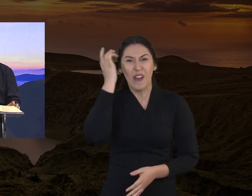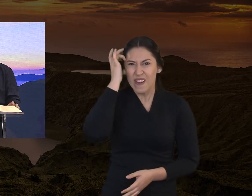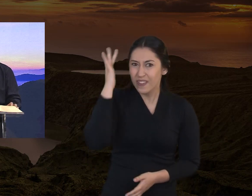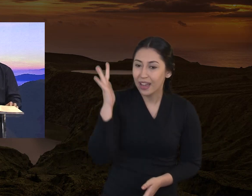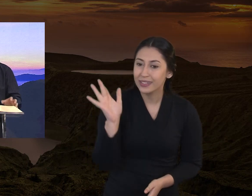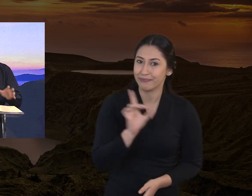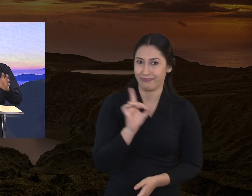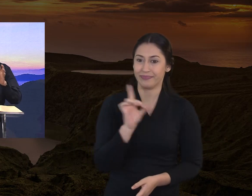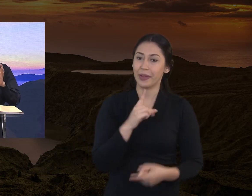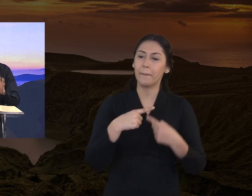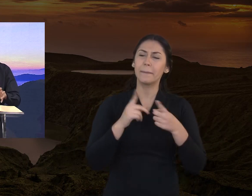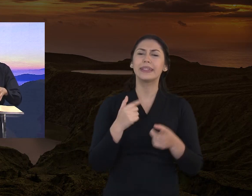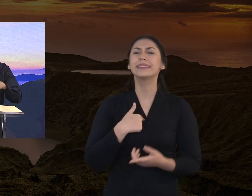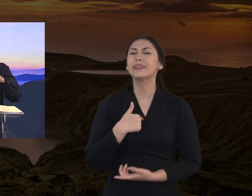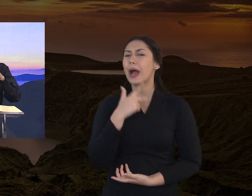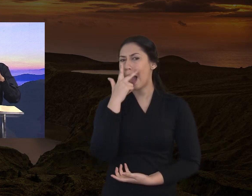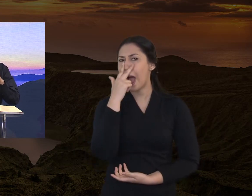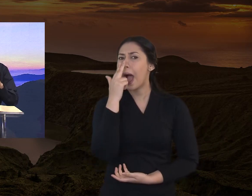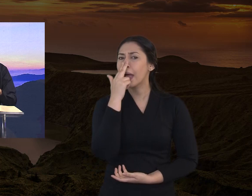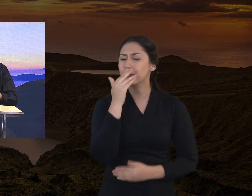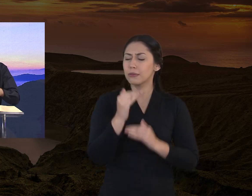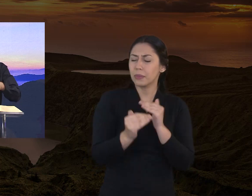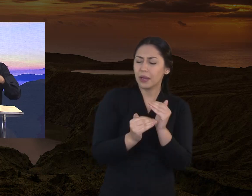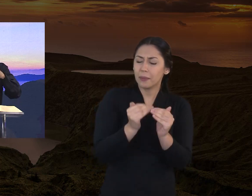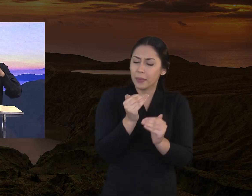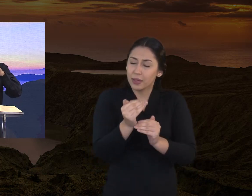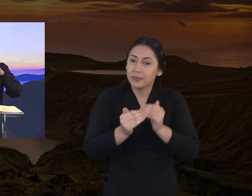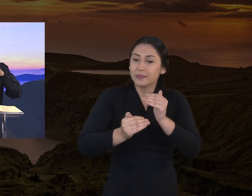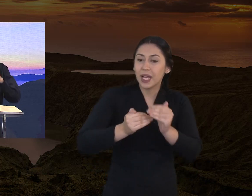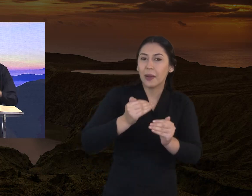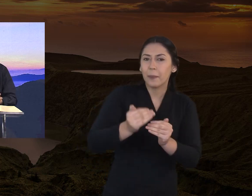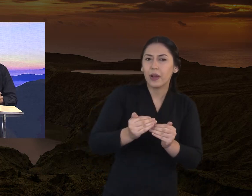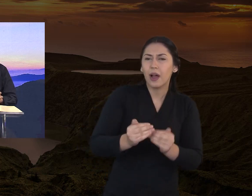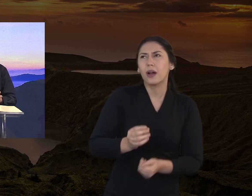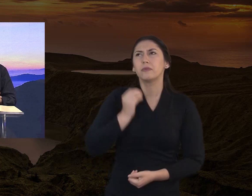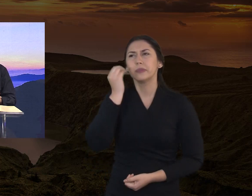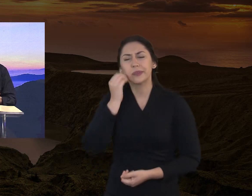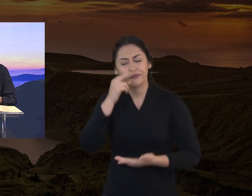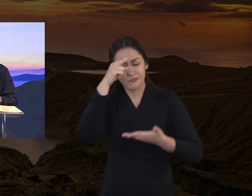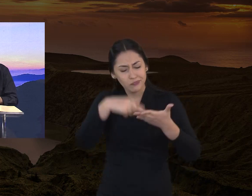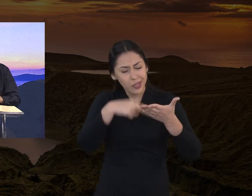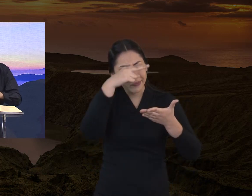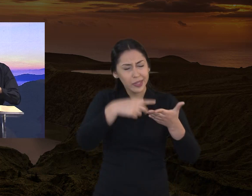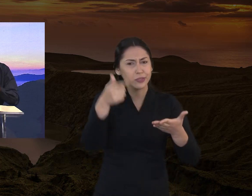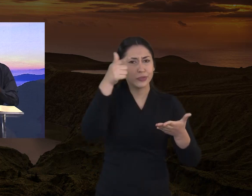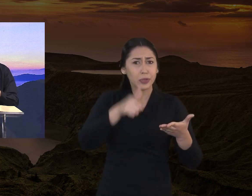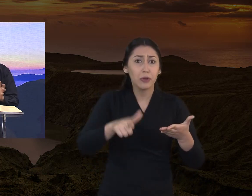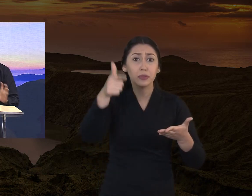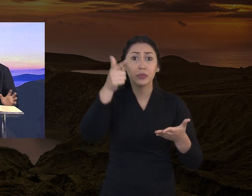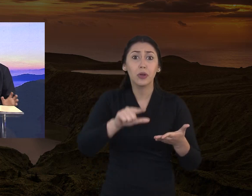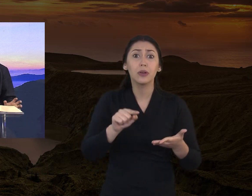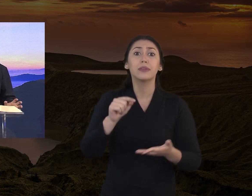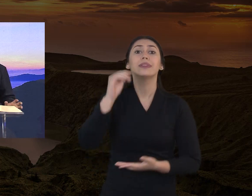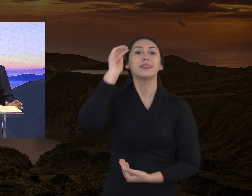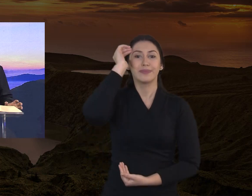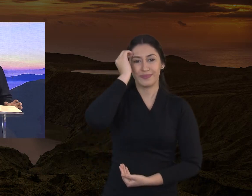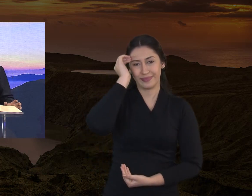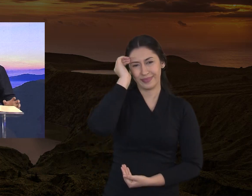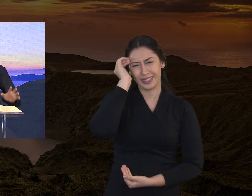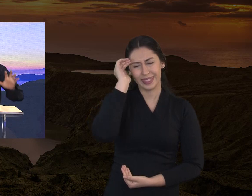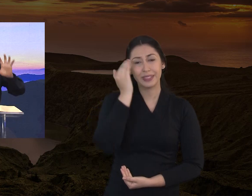de entender, mas eu creio que pouco a pouco, ruminando essas palavras, você vai entender